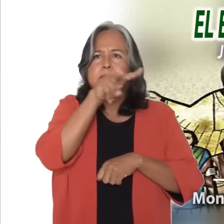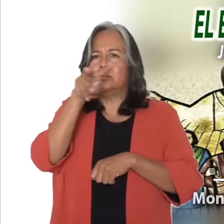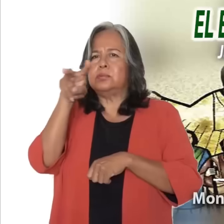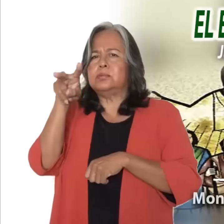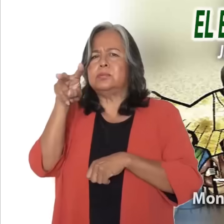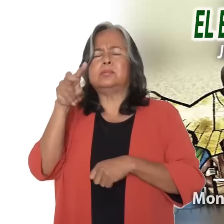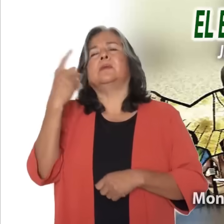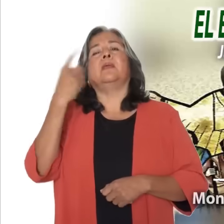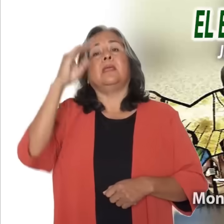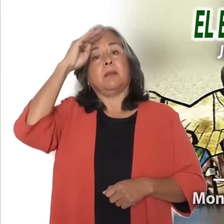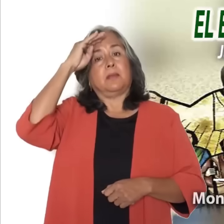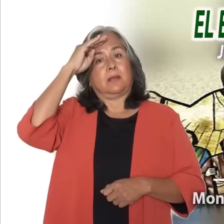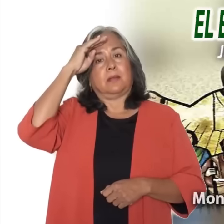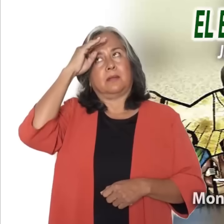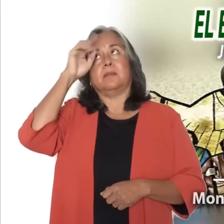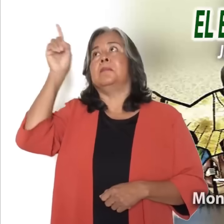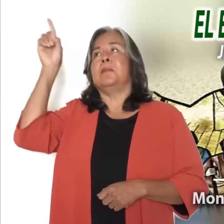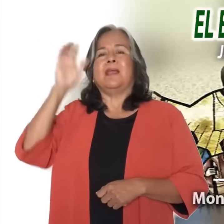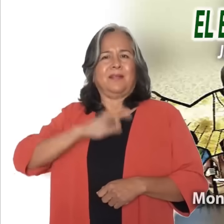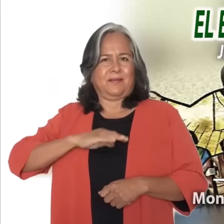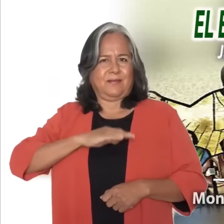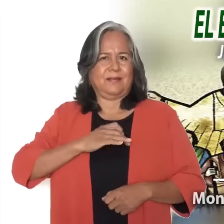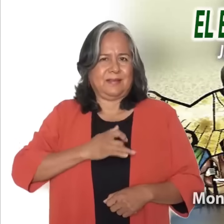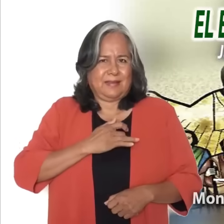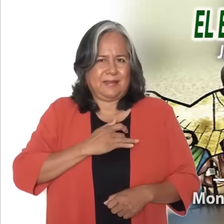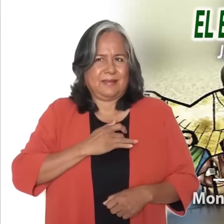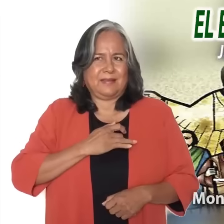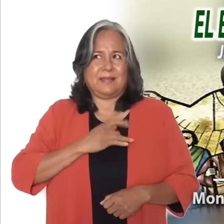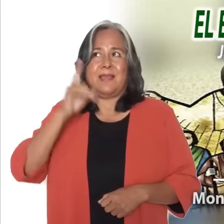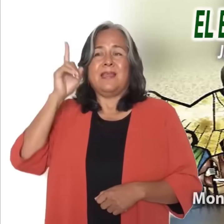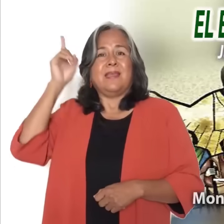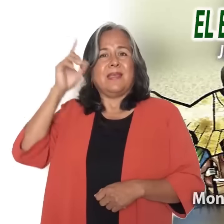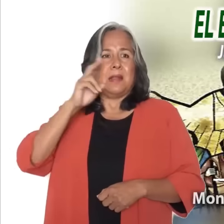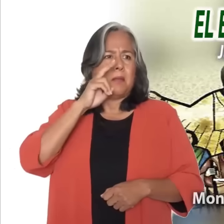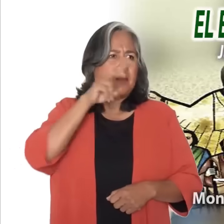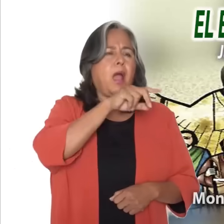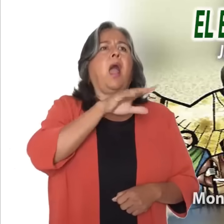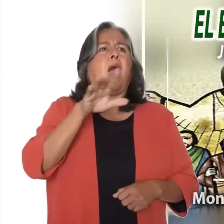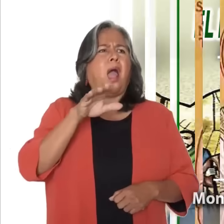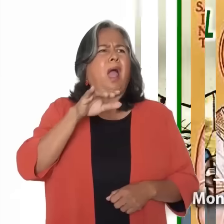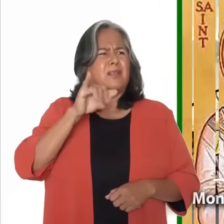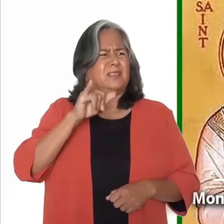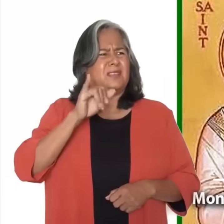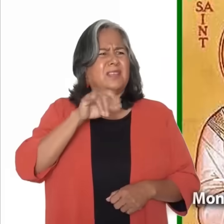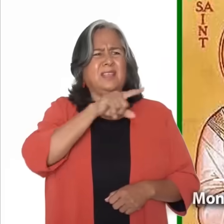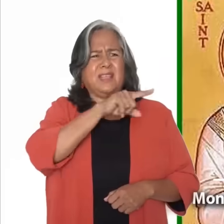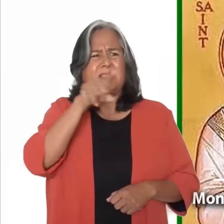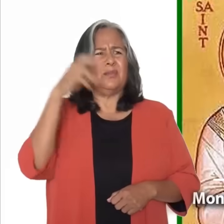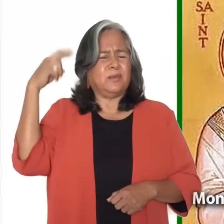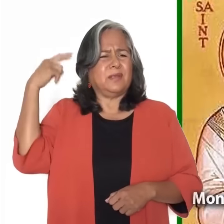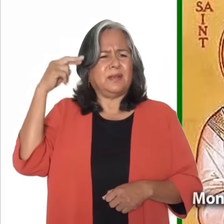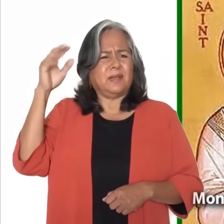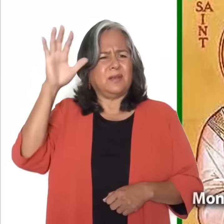¿Estará contento con los resultados de su gran sueño sobre el reino? ¿Es esta la iglesia que Jesús